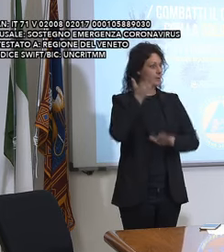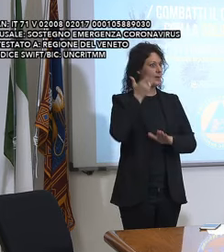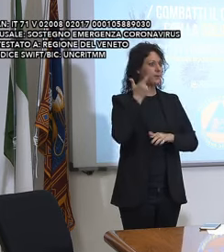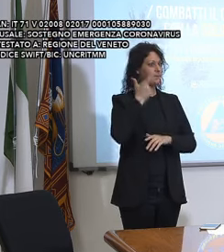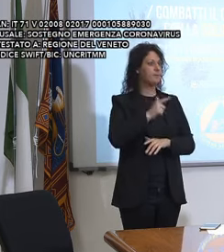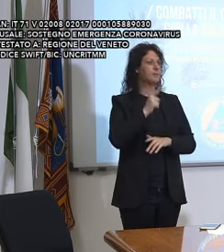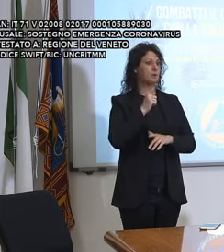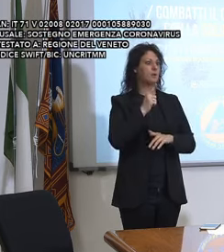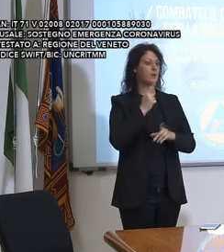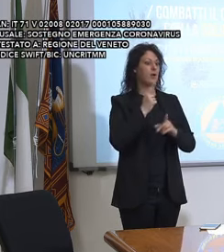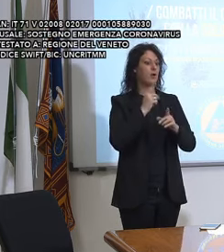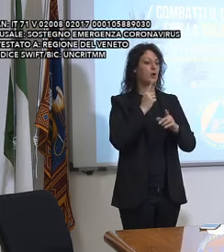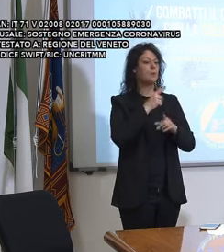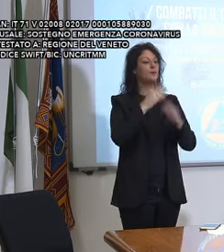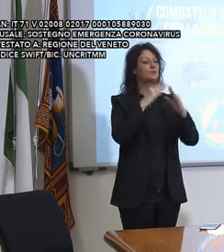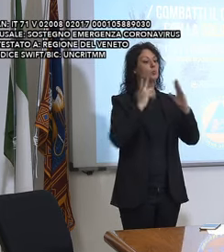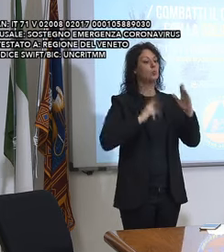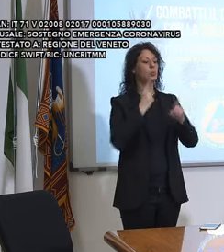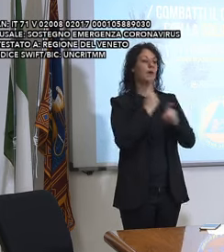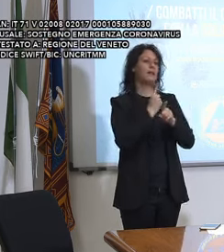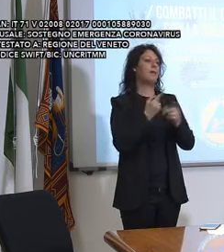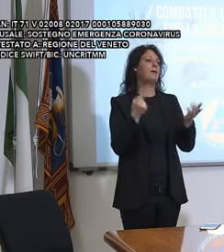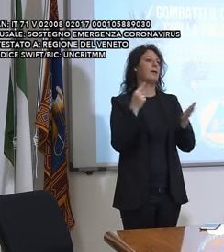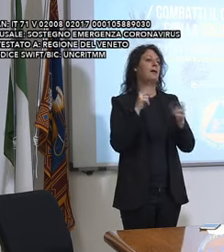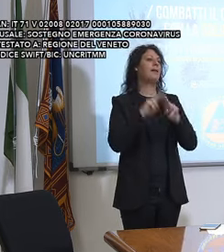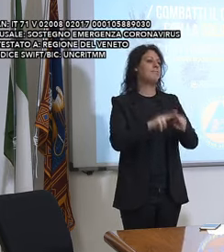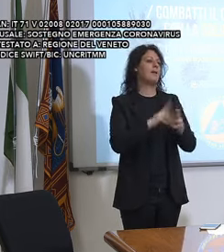di mantenere integre queste strutture.